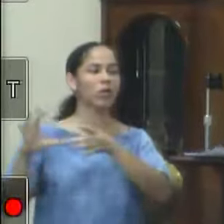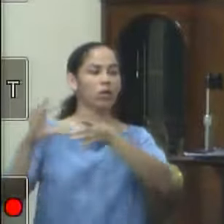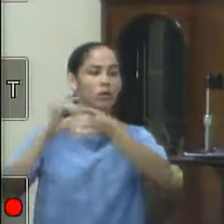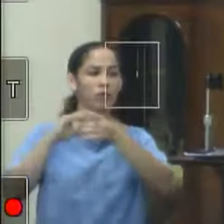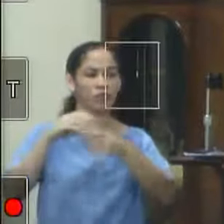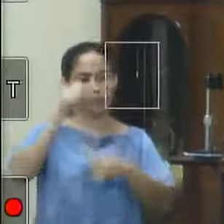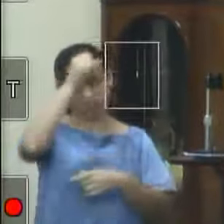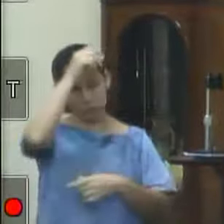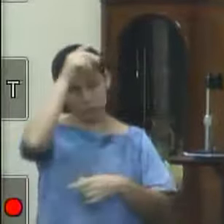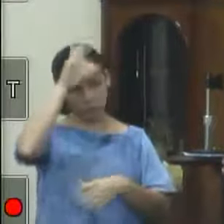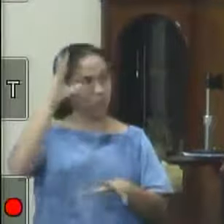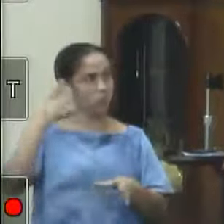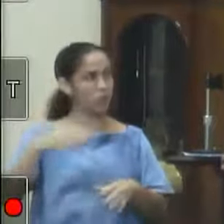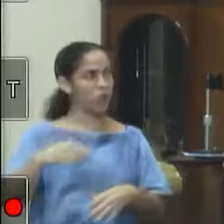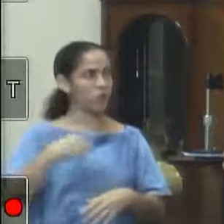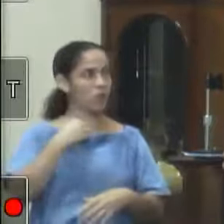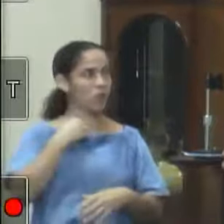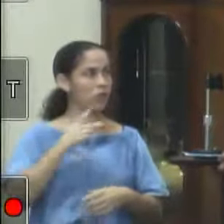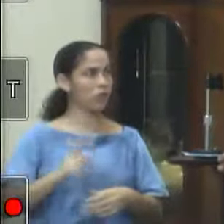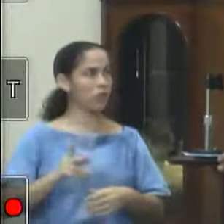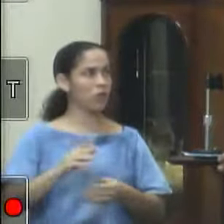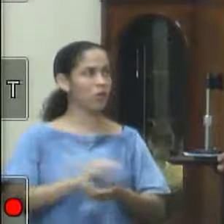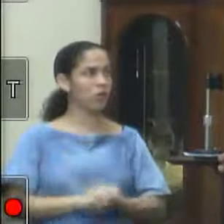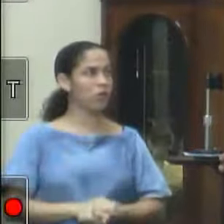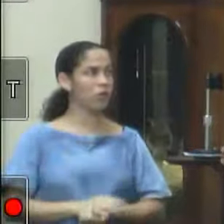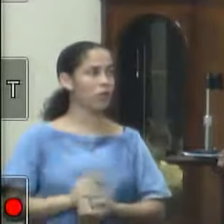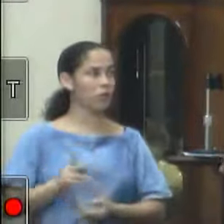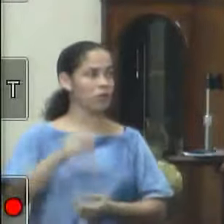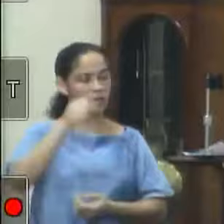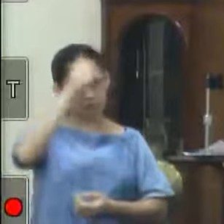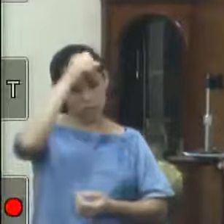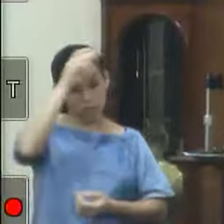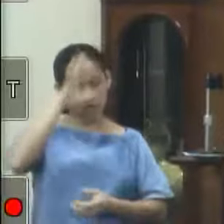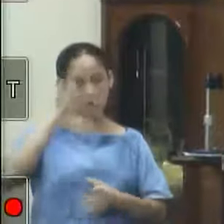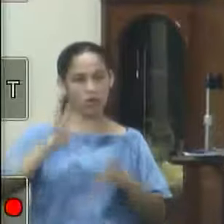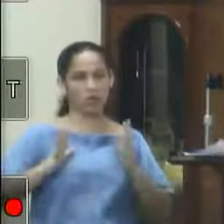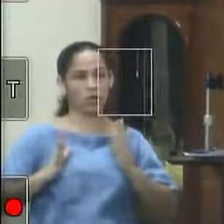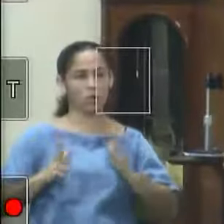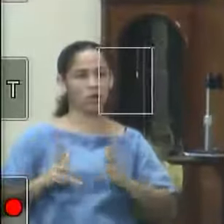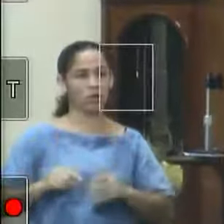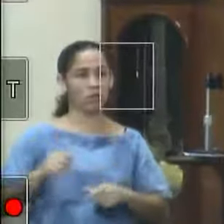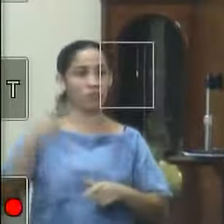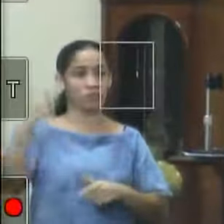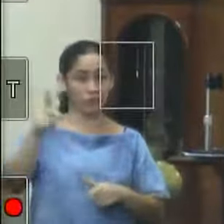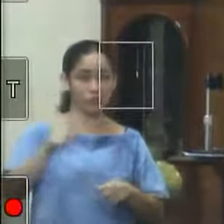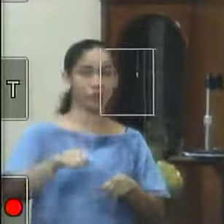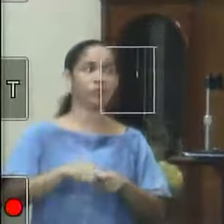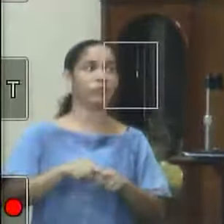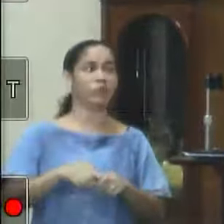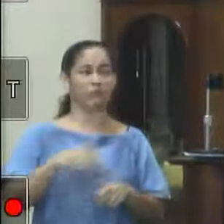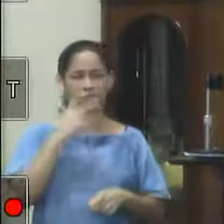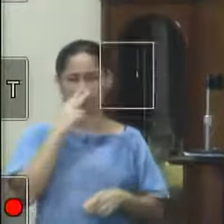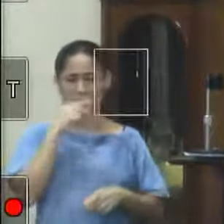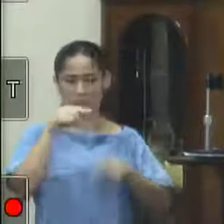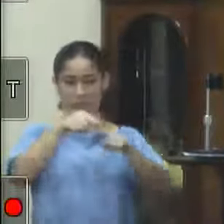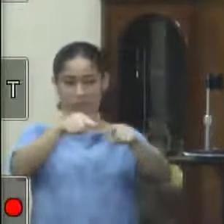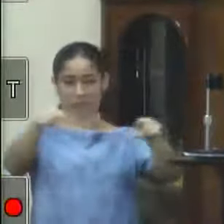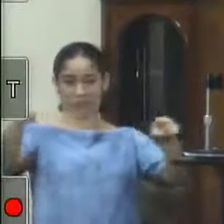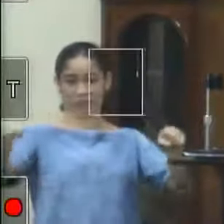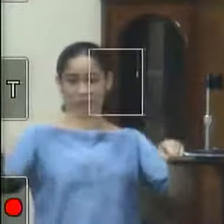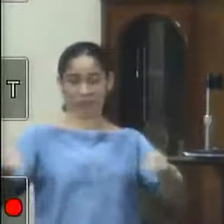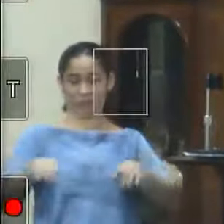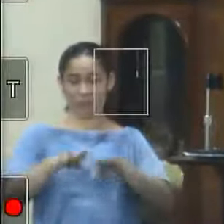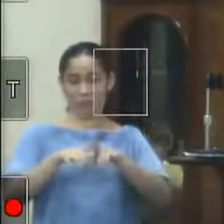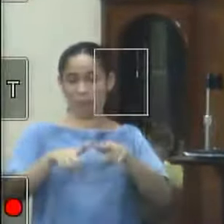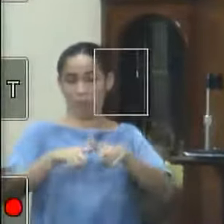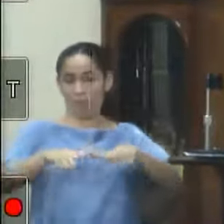aquele problema lá. Não está. Tá, cada vez que a prefeitura vai lá, ela limpa e fica... Dessa vez, parecia que lá era até uma quadra, tão limpinho.